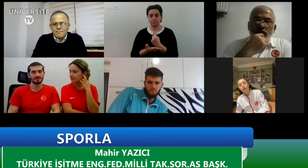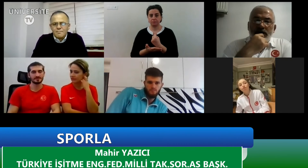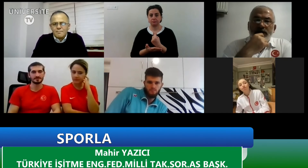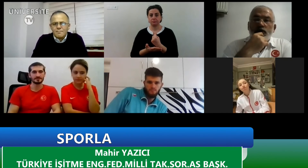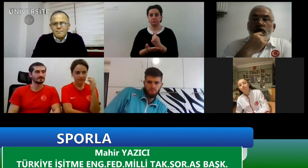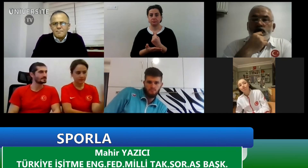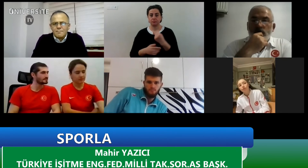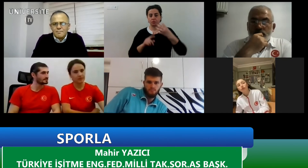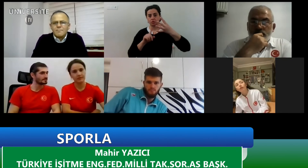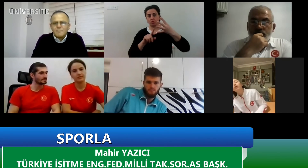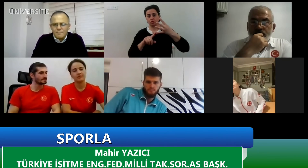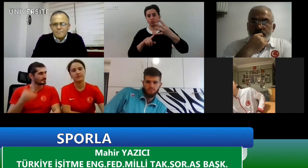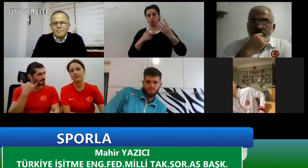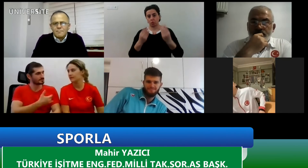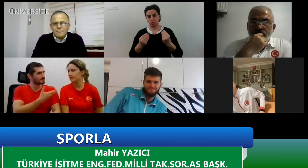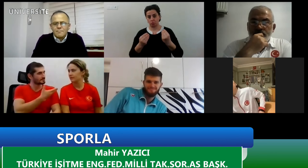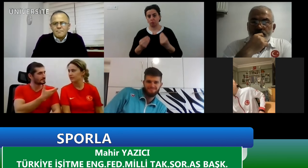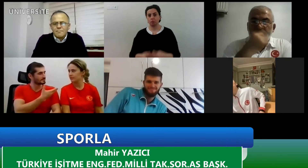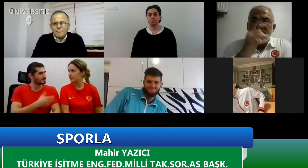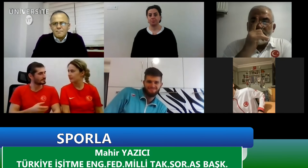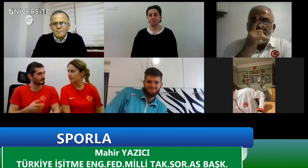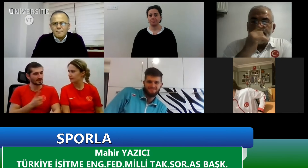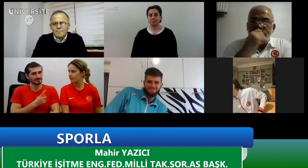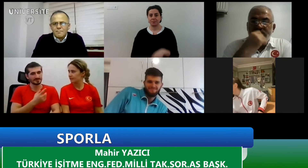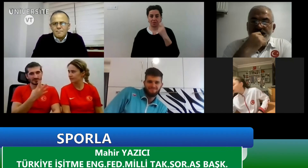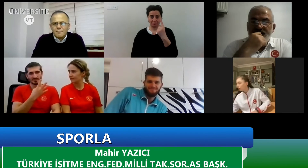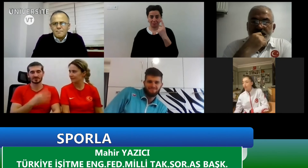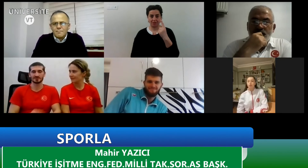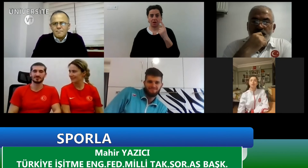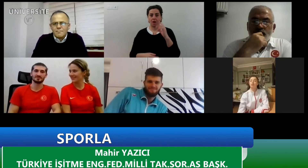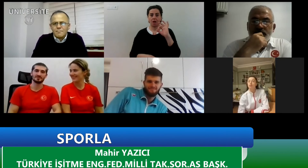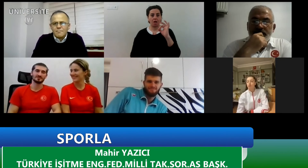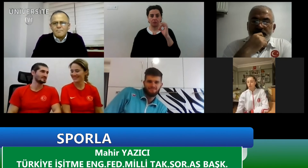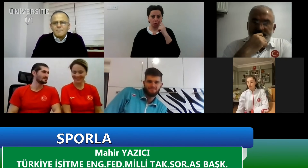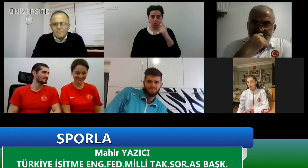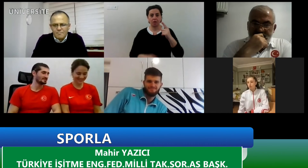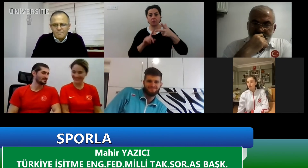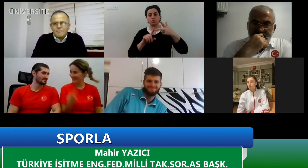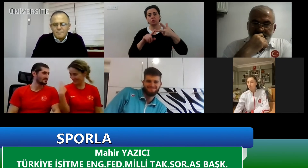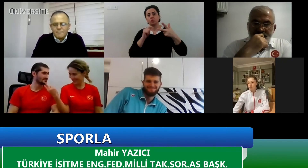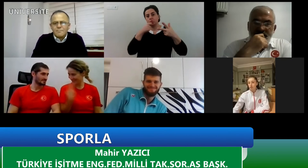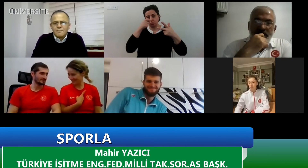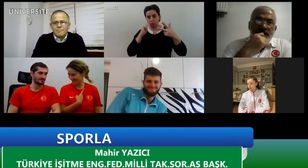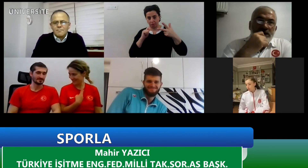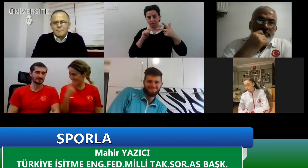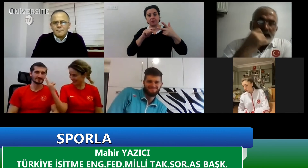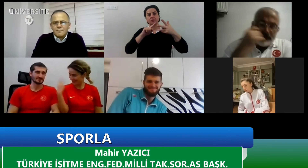ülke olarak 4. olduk. Bir altın madalya farkla Ukrayna'nın gerisinde kaldık.